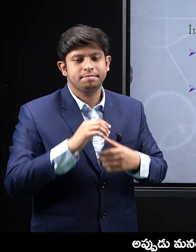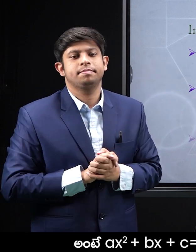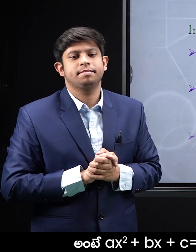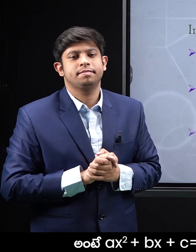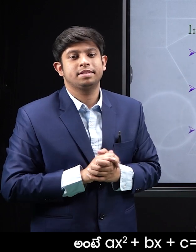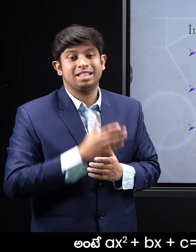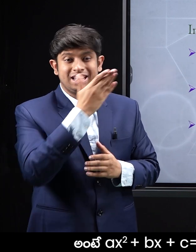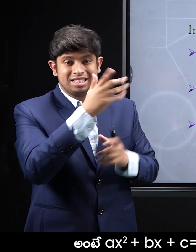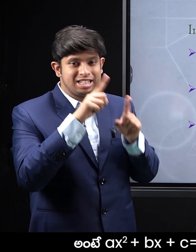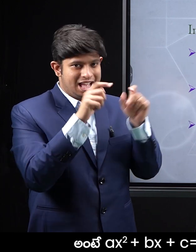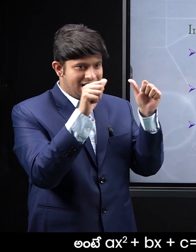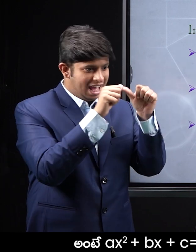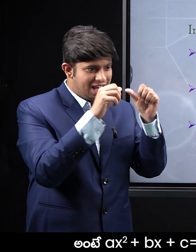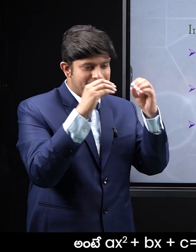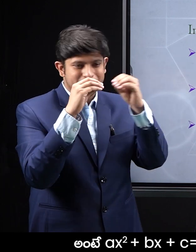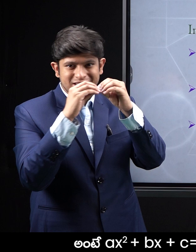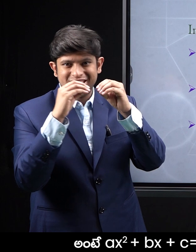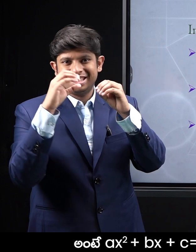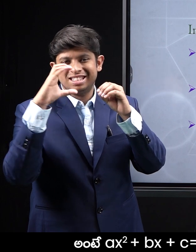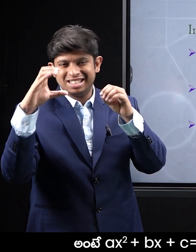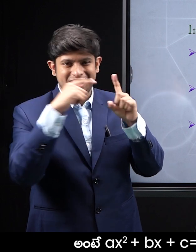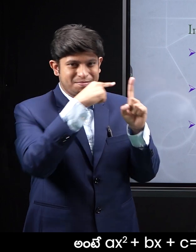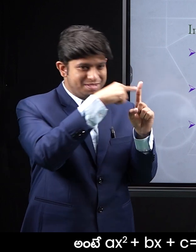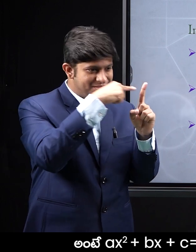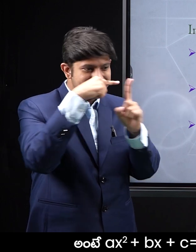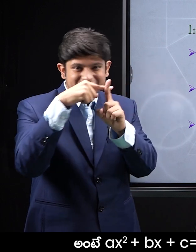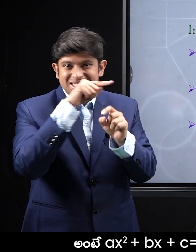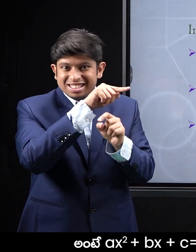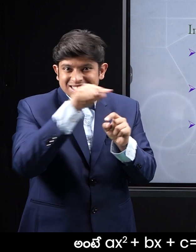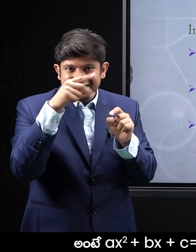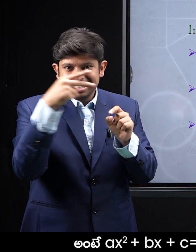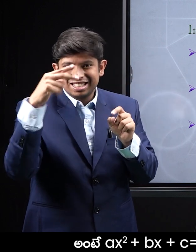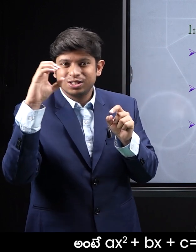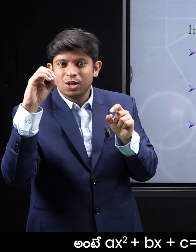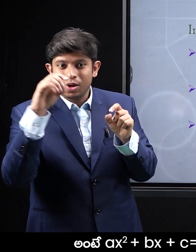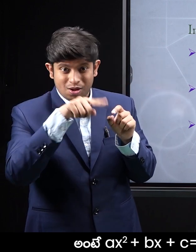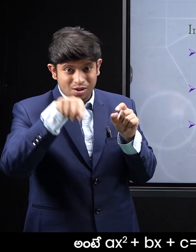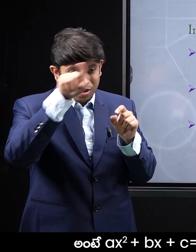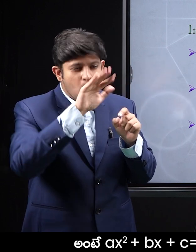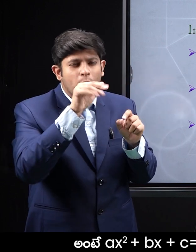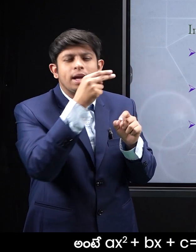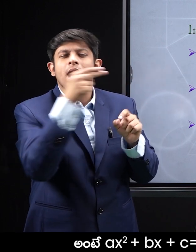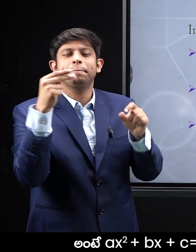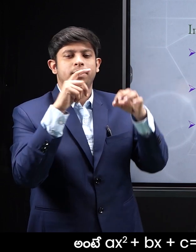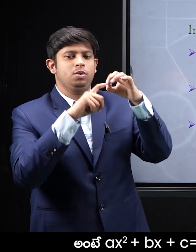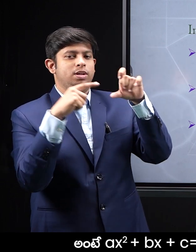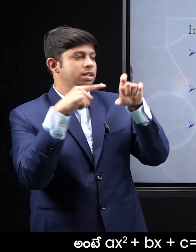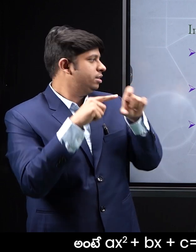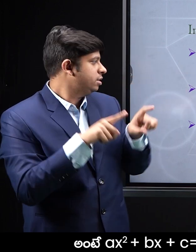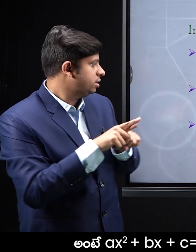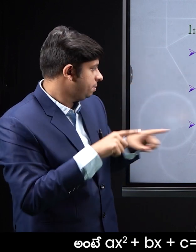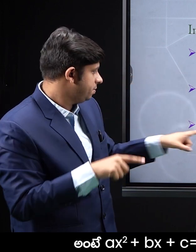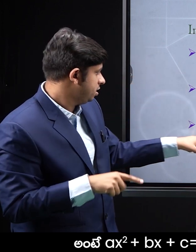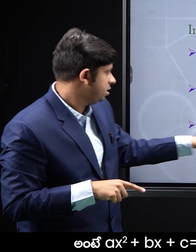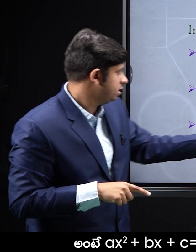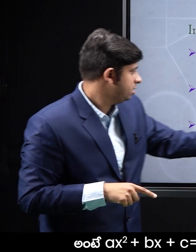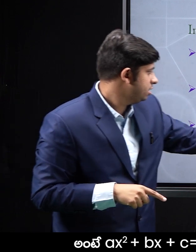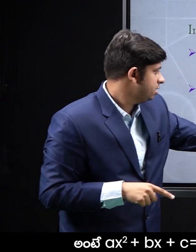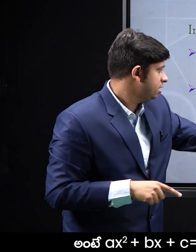అంటే ax² ప్లస్ bx ప్లస్ c ఈజ్ ఈక్వల్ టు 0, a ఈజ్ నాట్ ఈక్వల్ టు 0ని వర్గ సమీకరణం యొక్క ప్రామాణిక